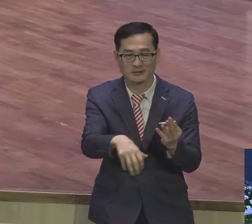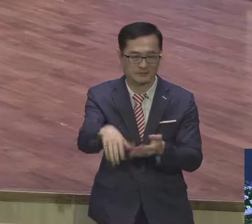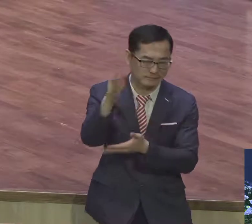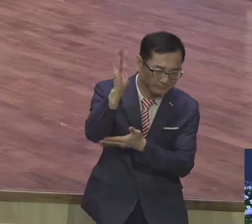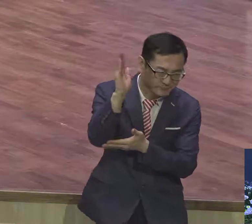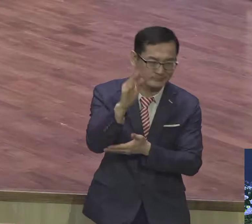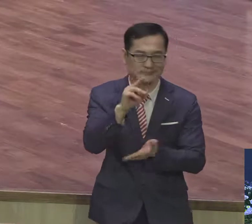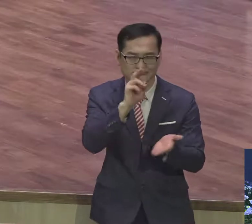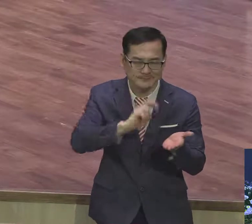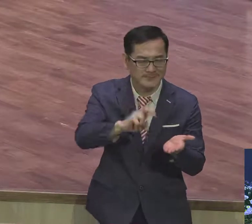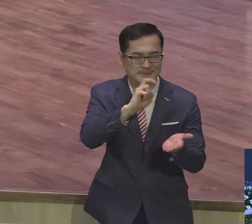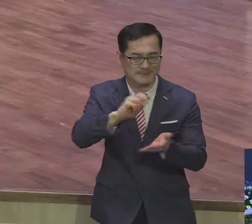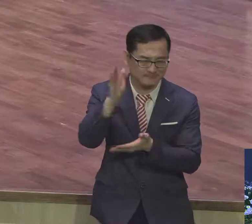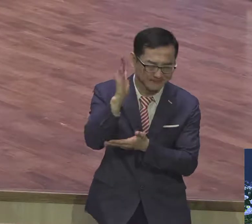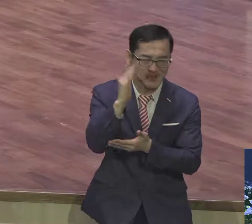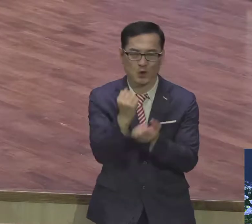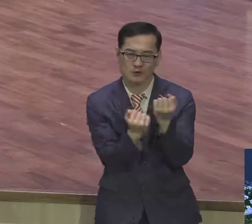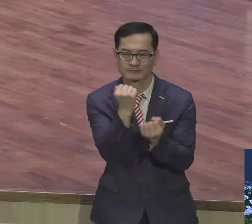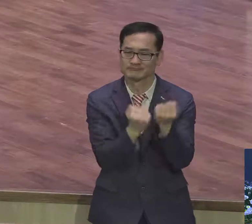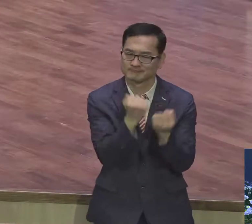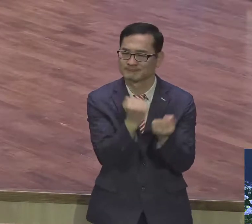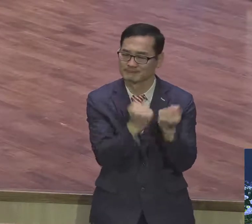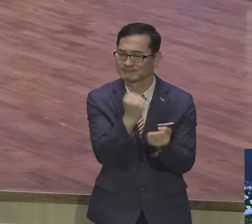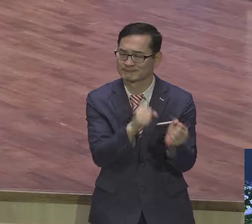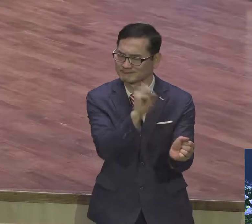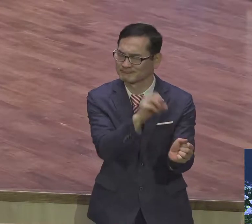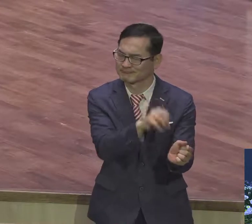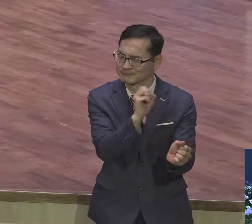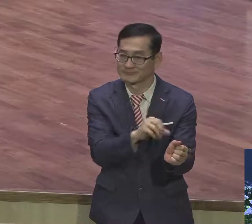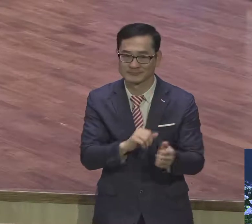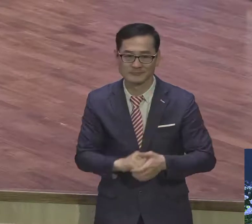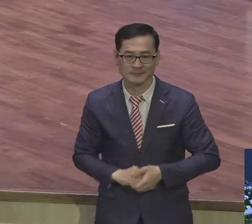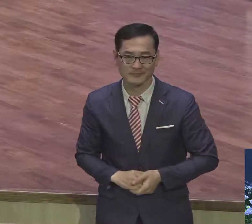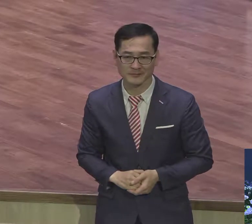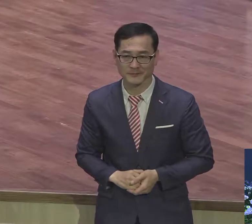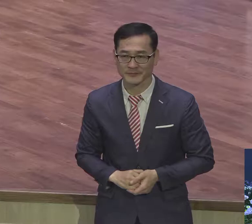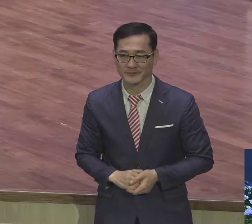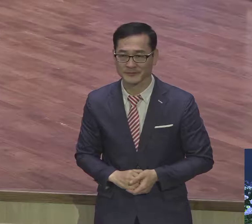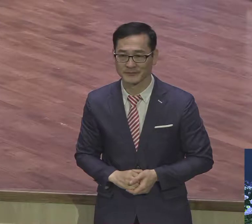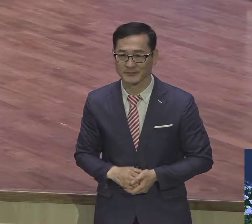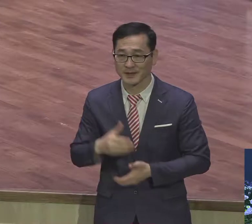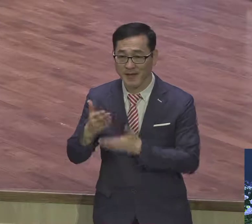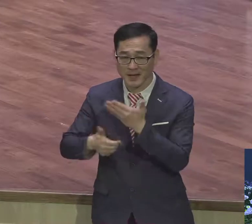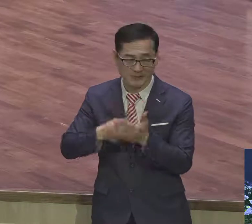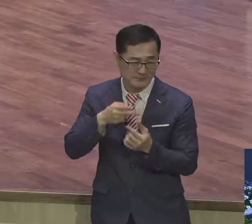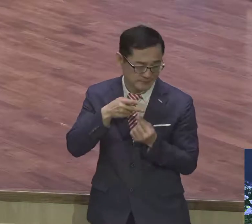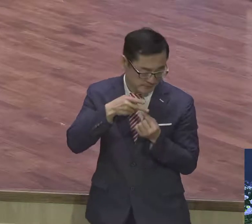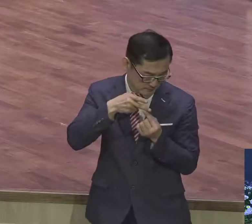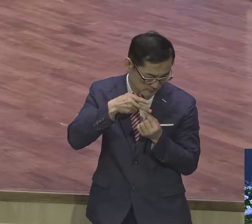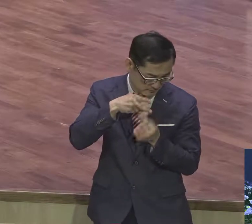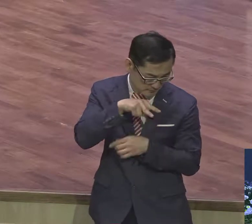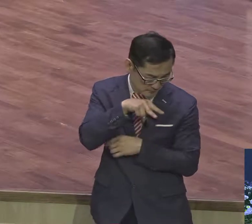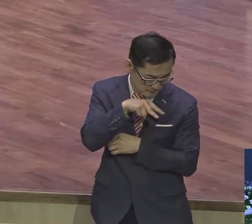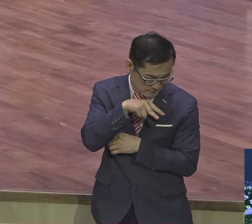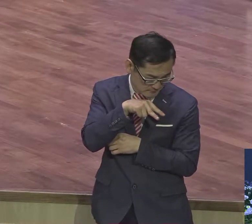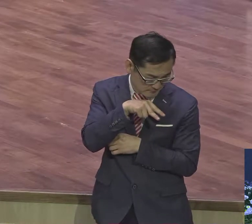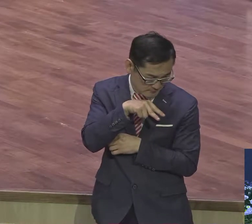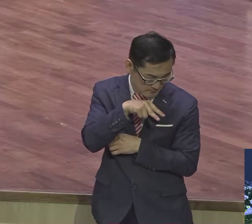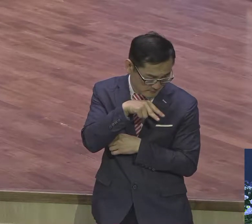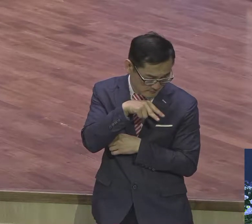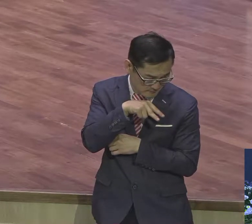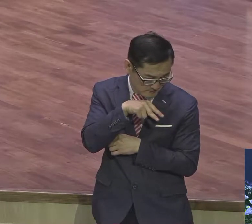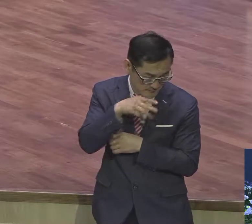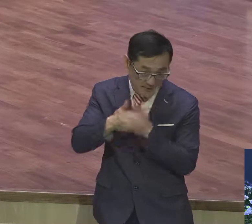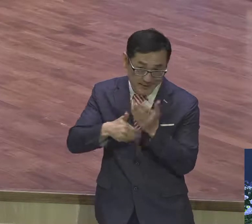찬양하게 하고 내가 설교하고 집사 때 여러분 하나님께서 다 보고 계셔가지고 평생을